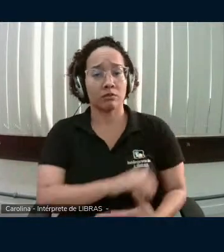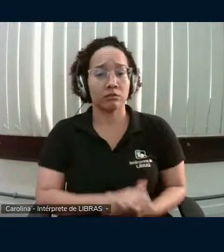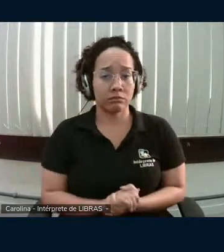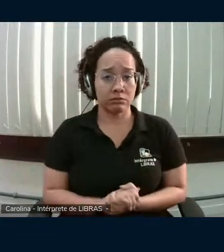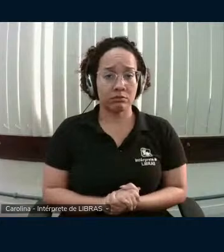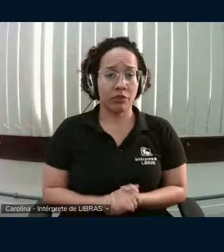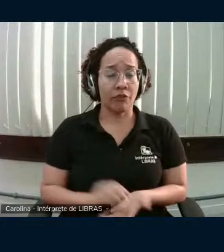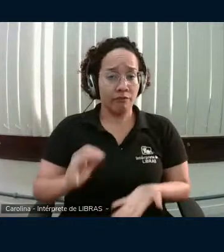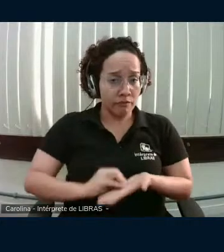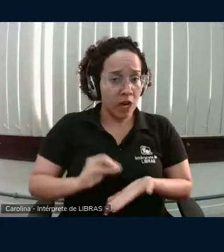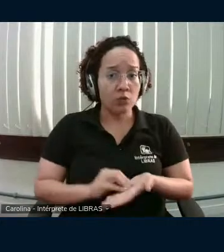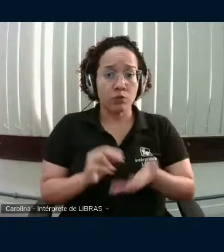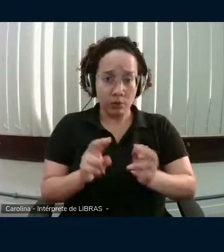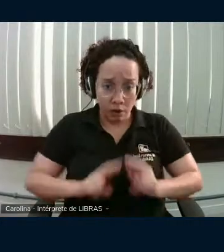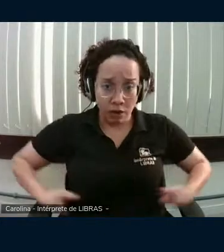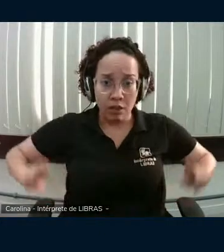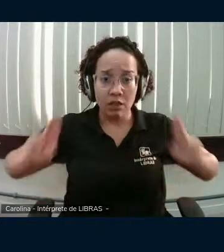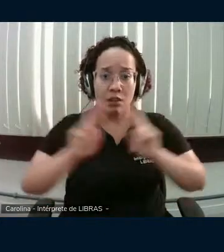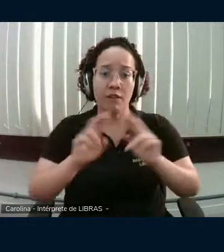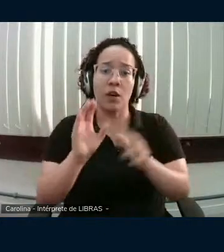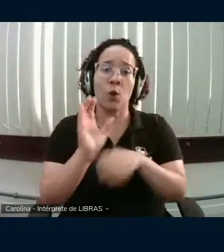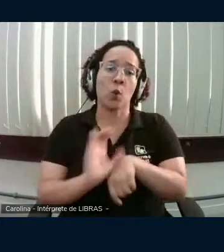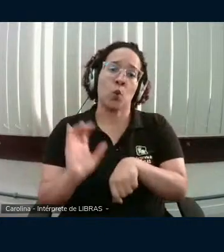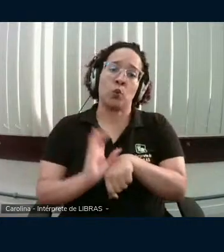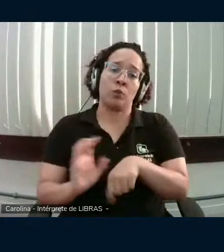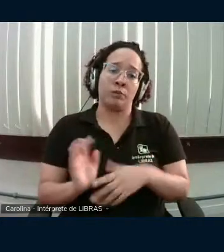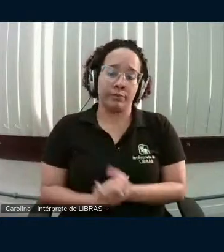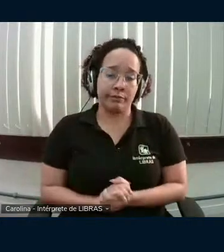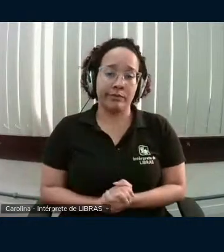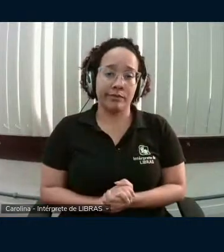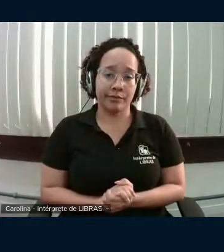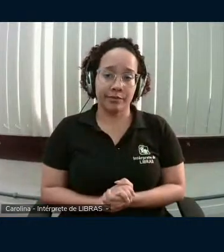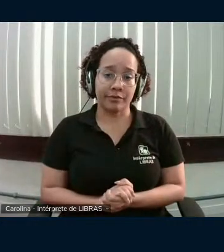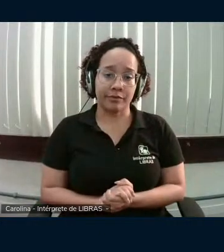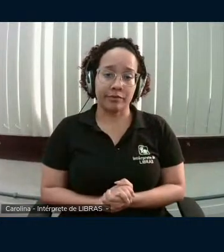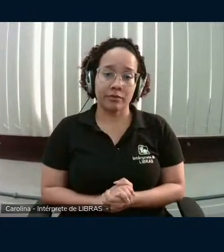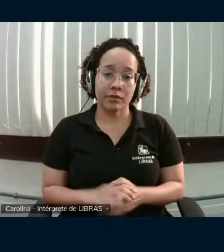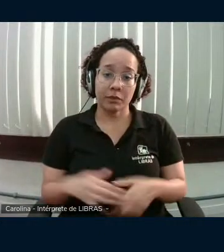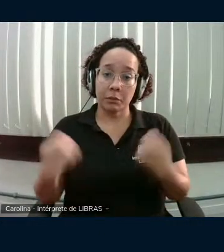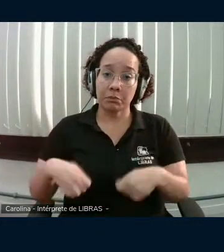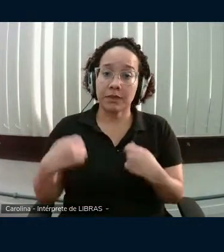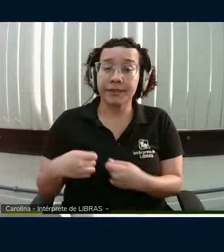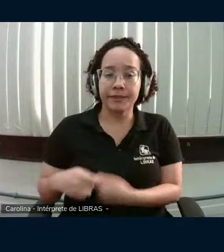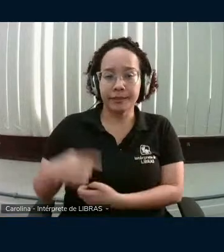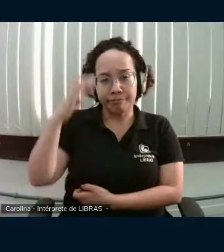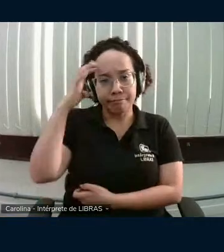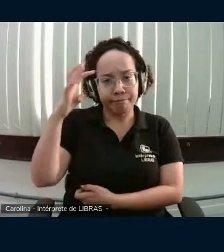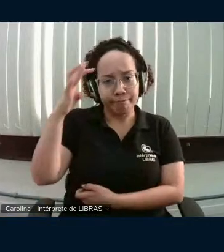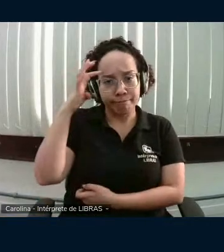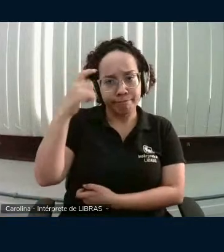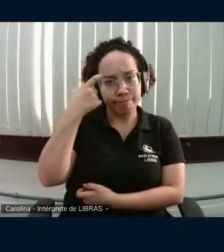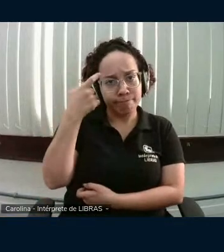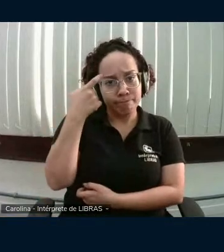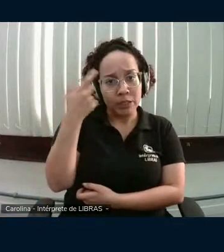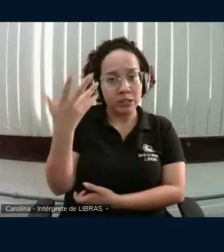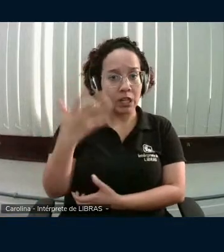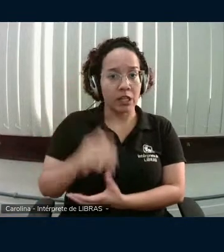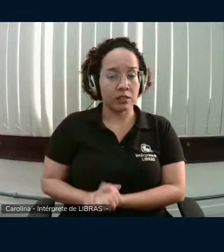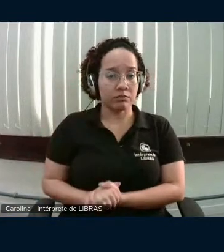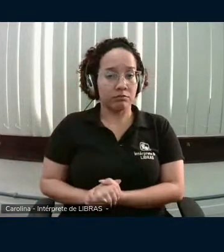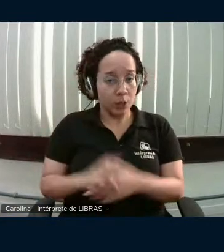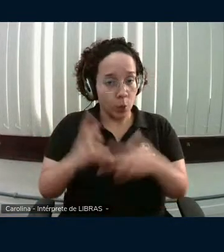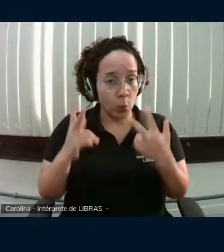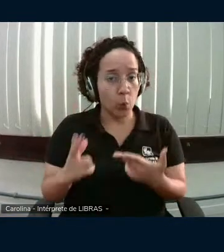cursos, a rede tem que se repensar diante disso, tem que se repensar, né? Assim como nas